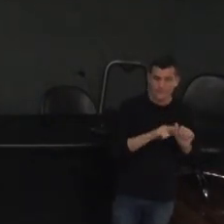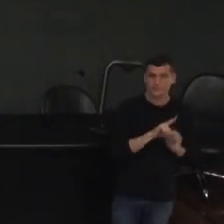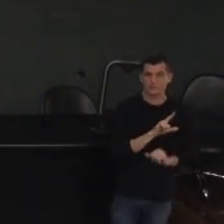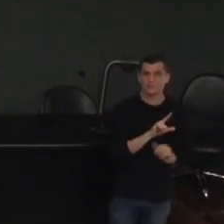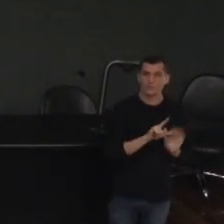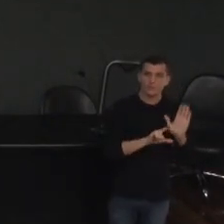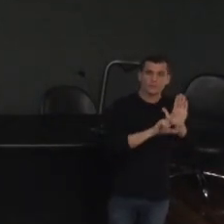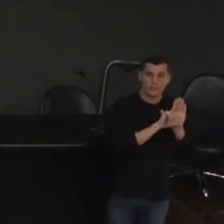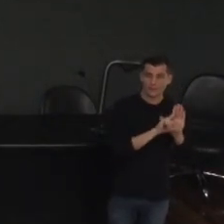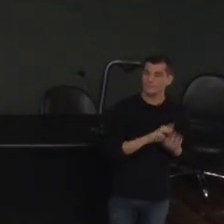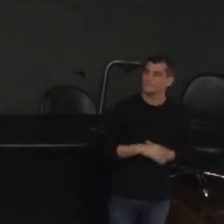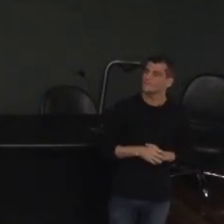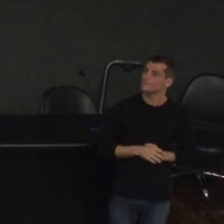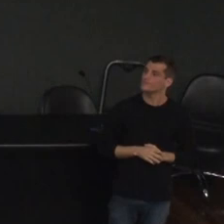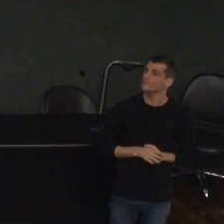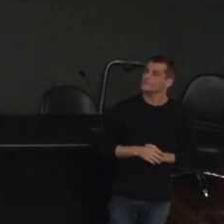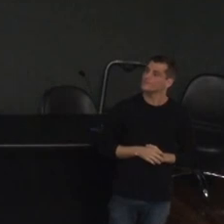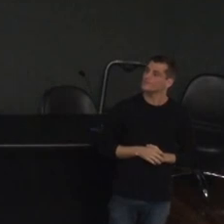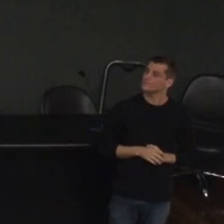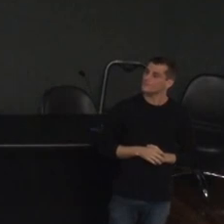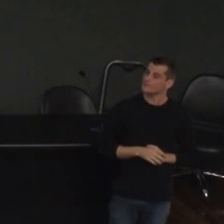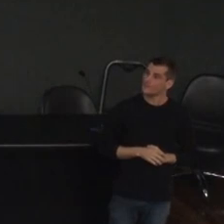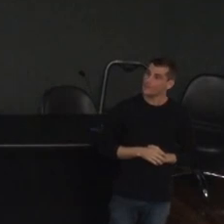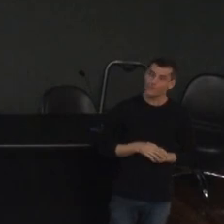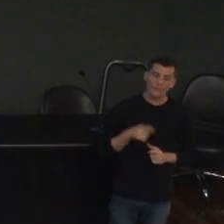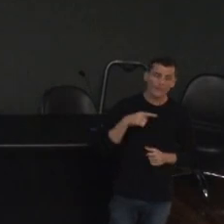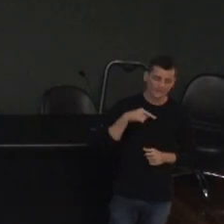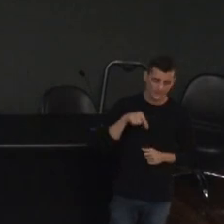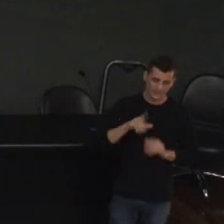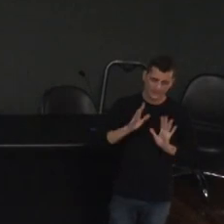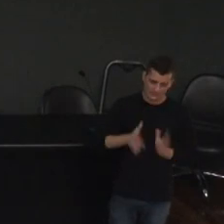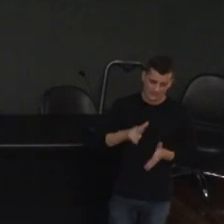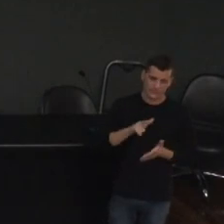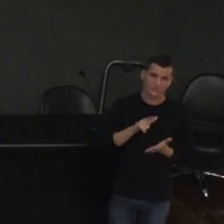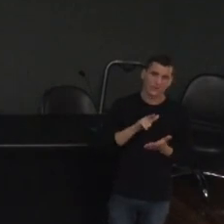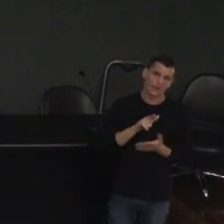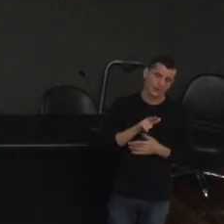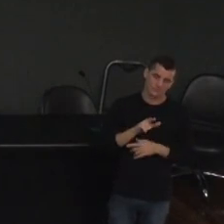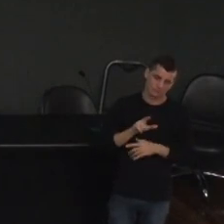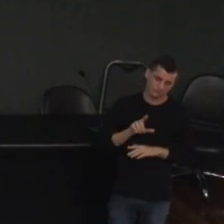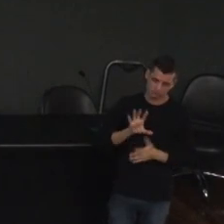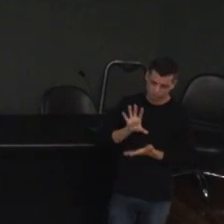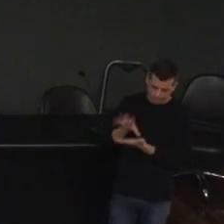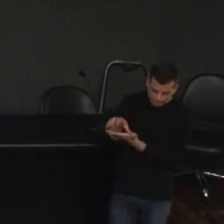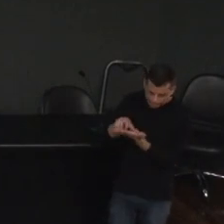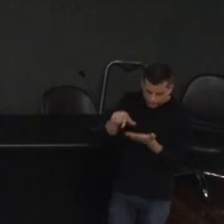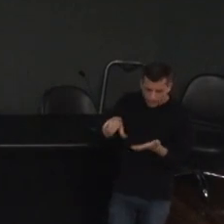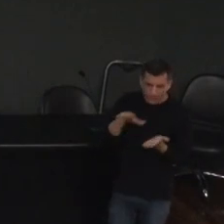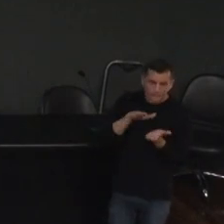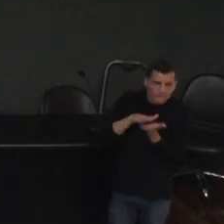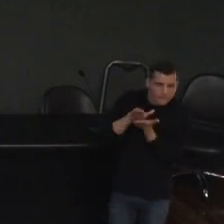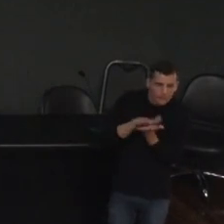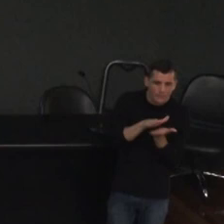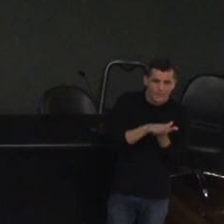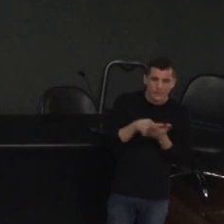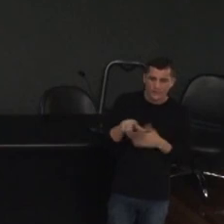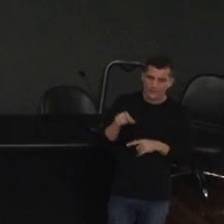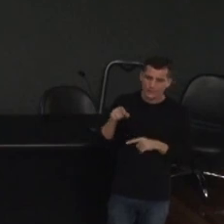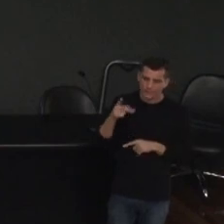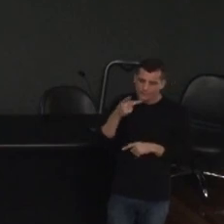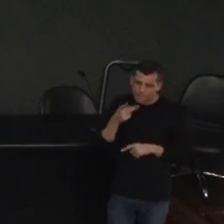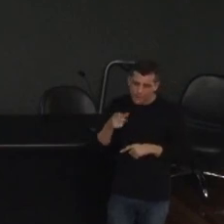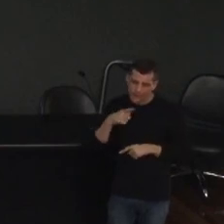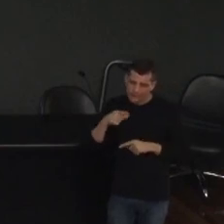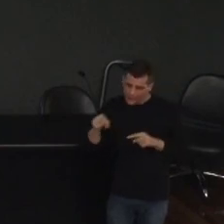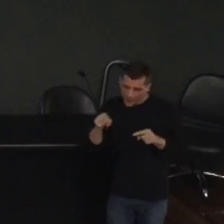nós já temos vários várias publicações realizadas por vários órgãos né demonstrando essa compatibilidade